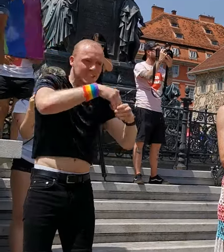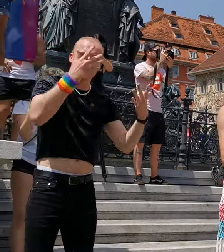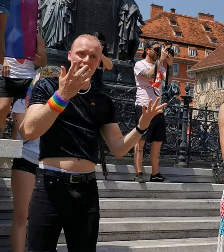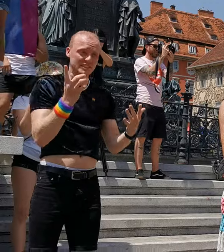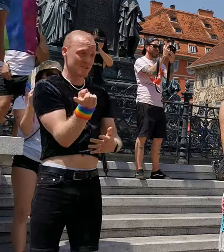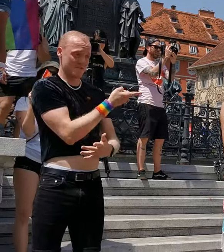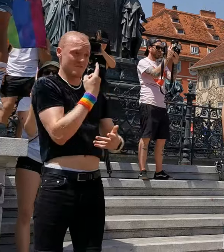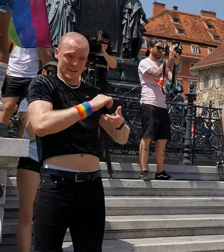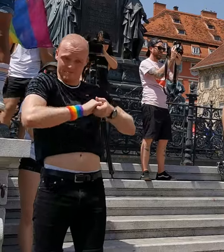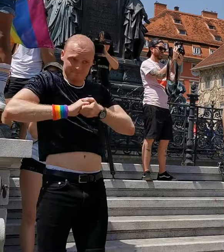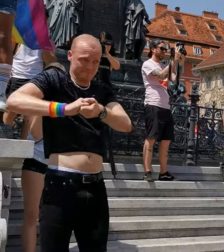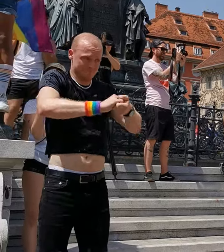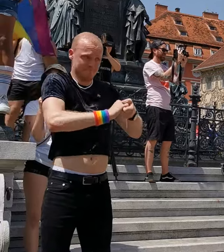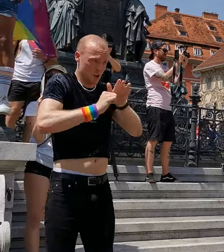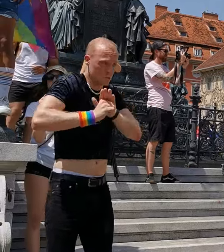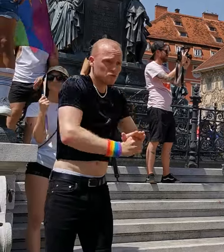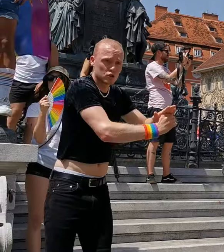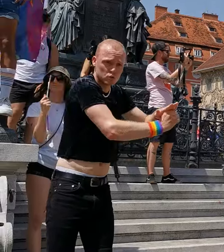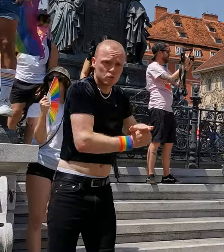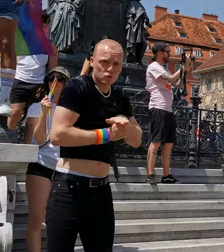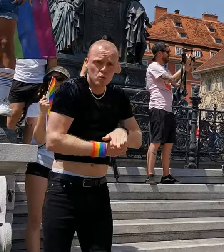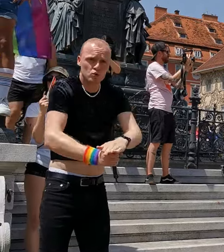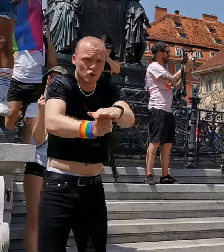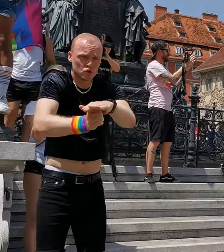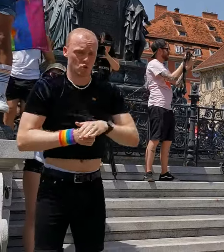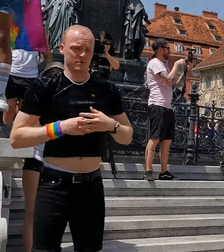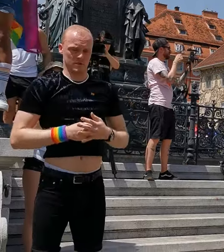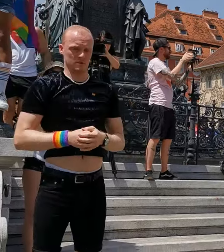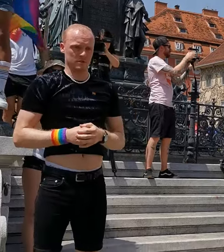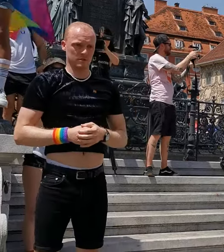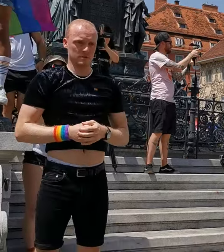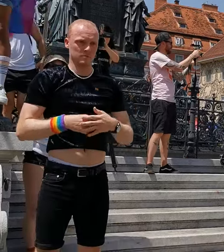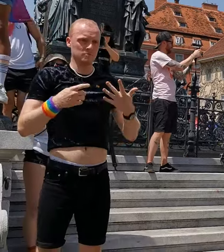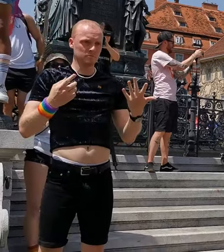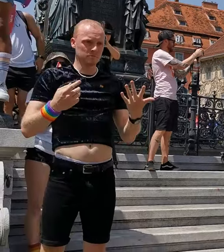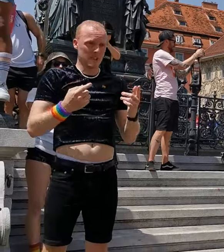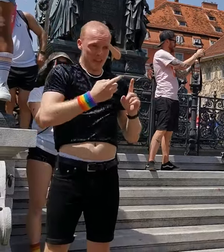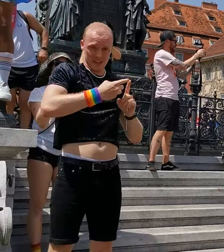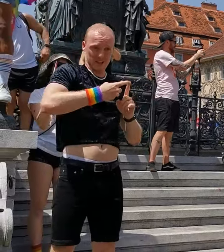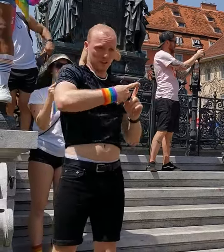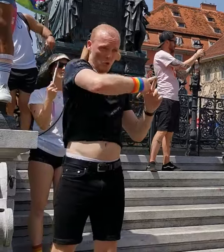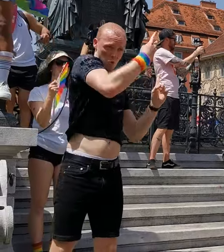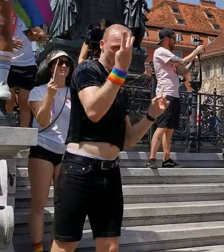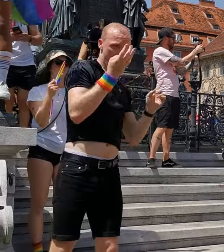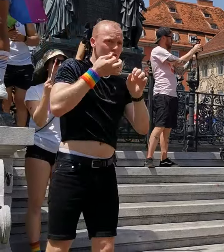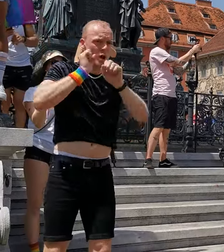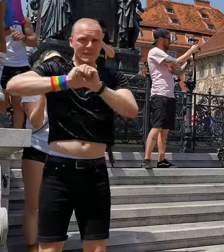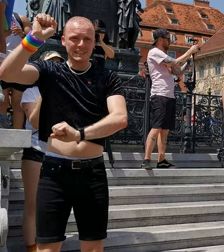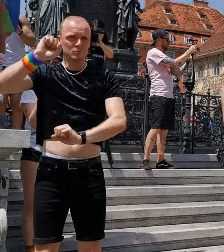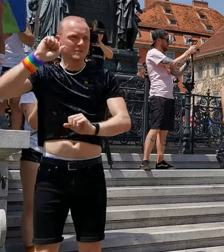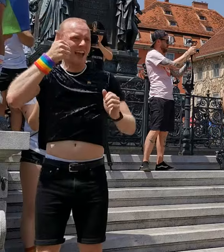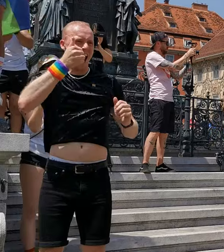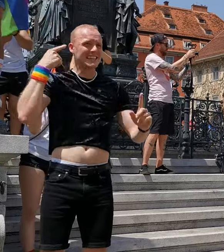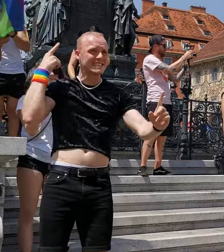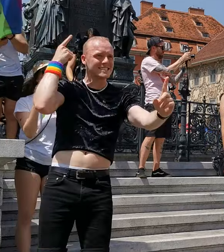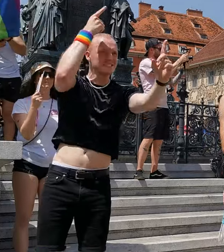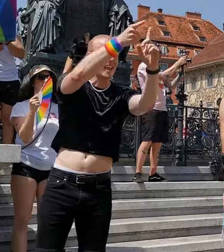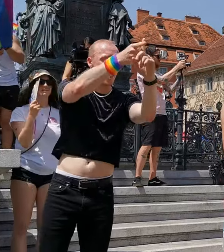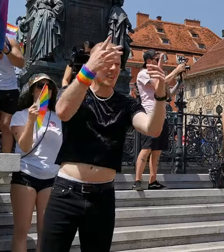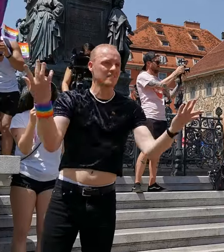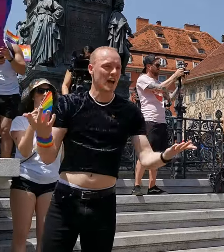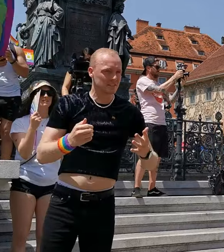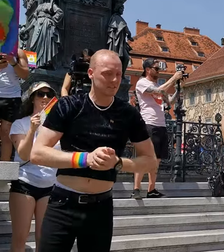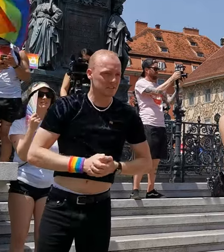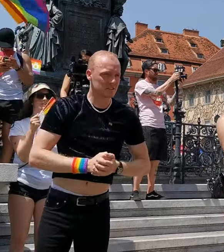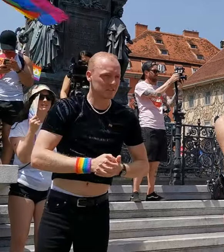wenn wir uns nicht für alle einsetzen, die queer sind. Queerness und Feminismus haben ein gemeinsames Ziel, und zwar die